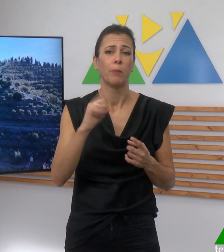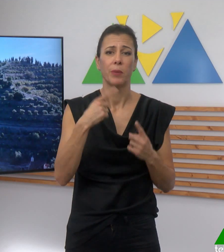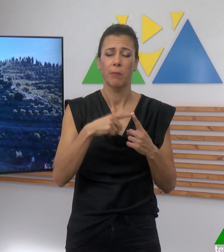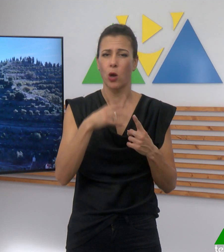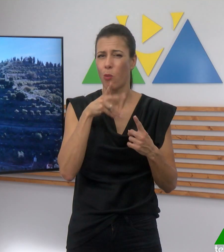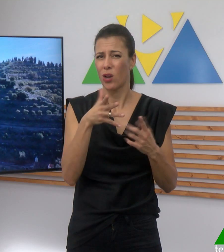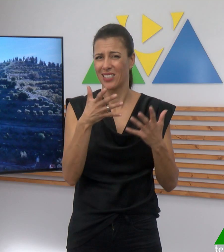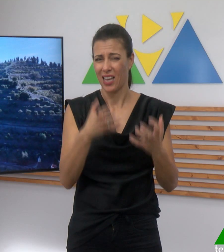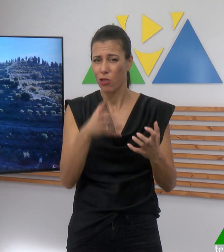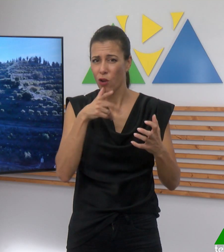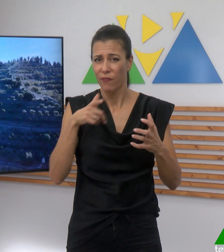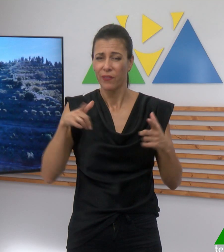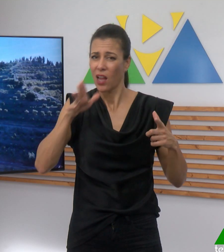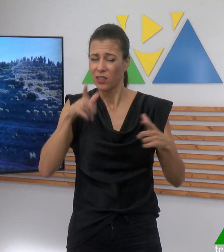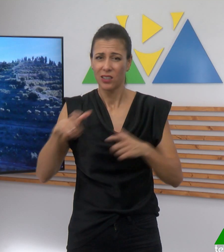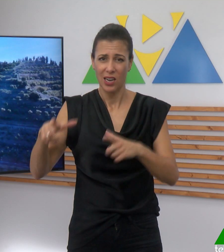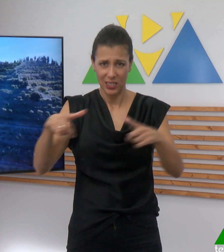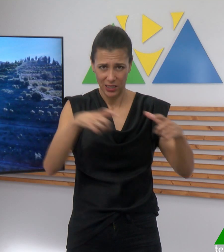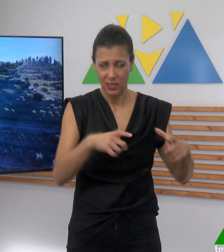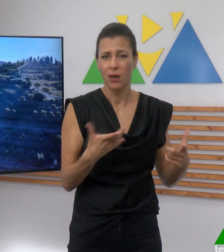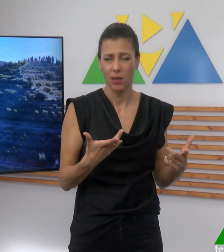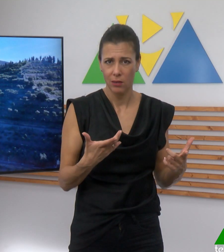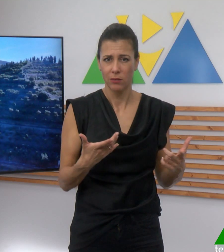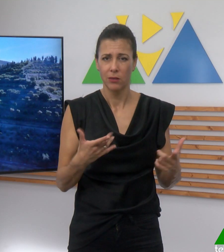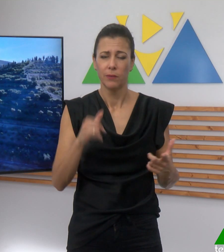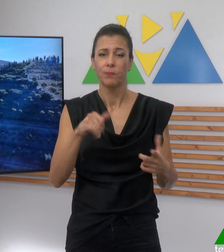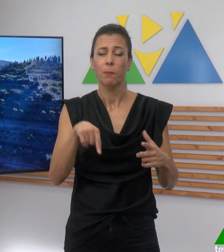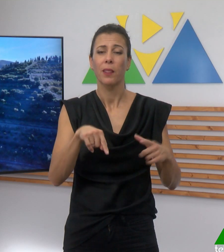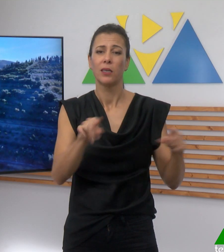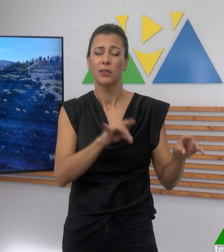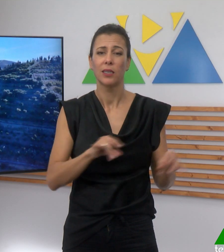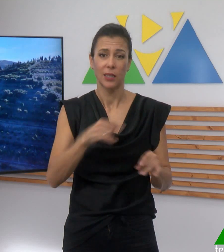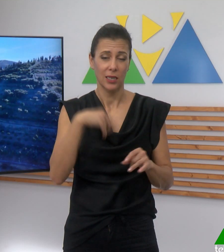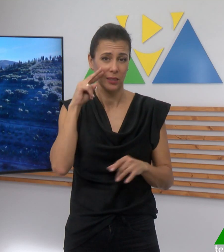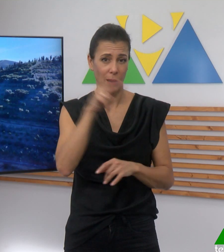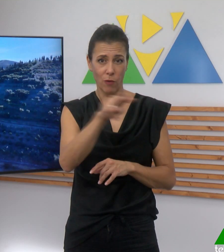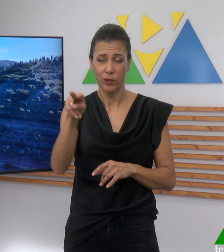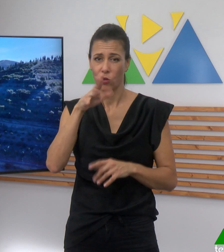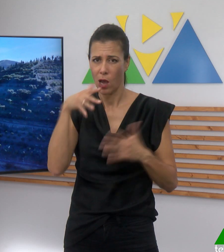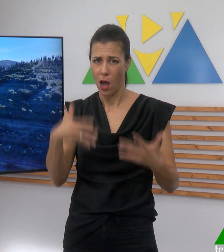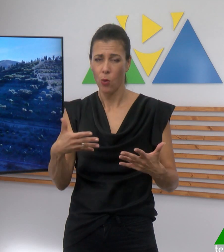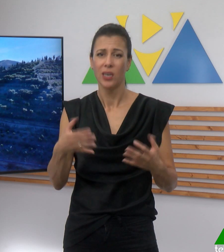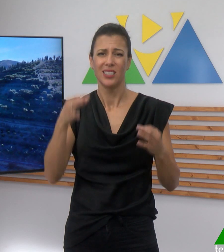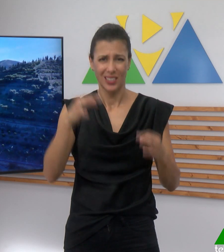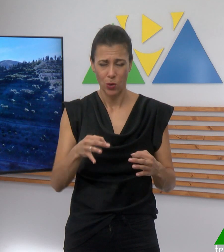las charcas toda esta desecación esta tierra que estamos viendo ahora seguramente en época